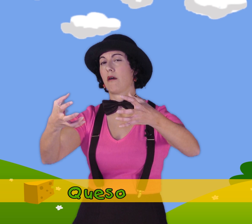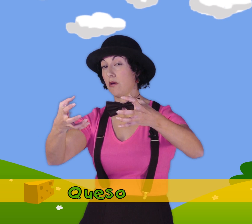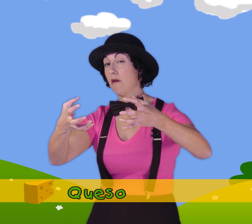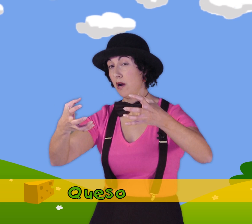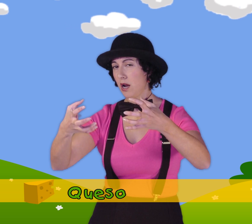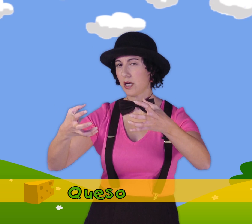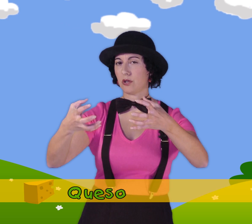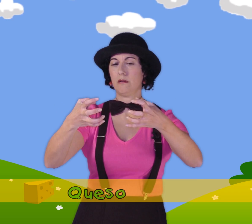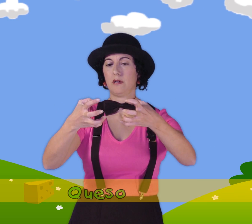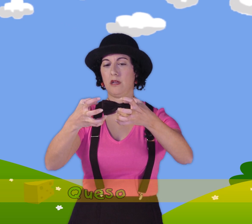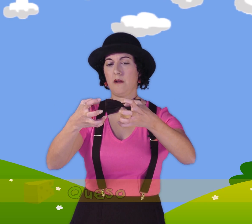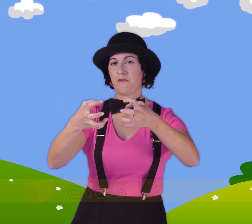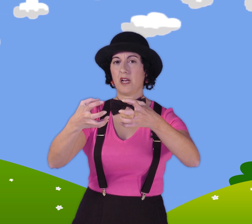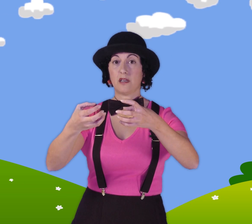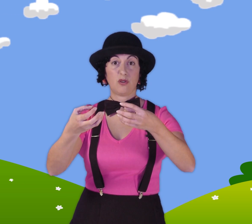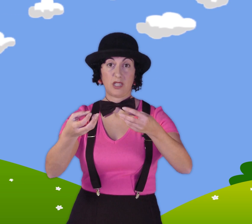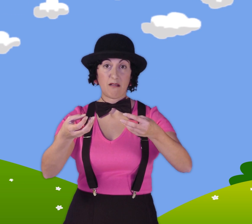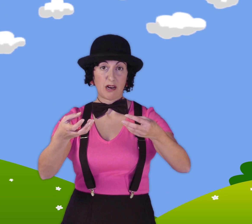Cogió el queso que estaba rancio.